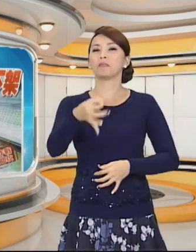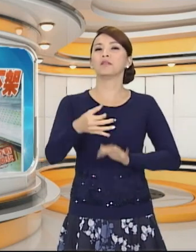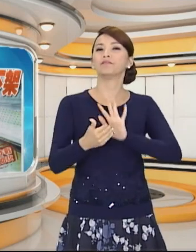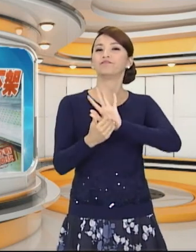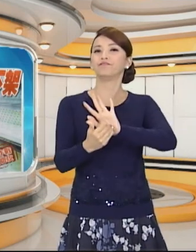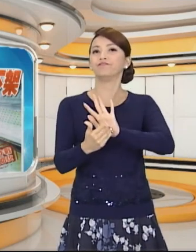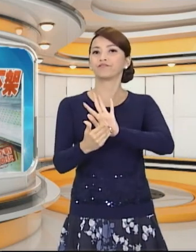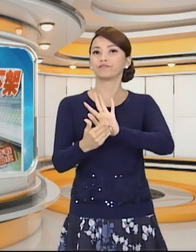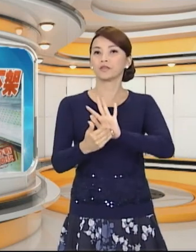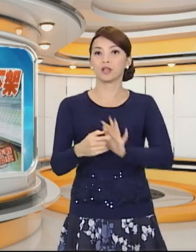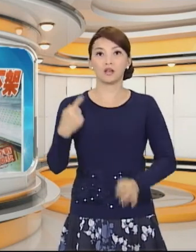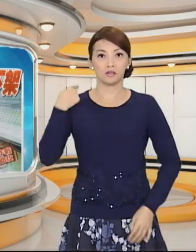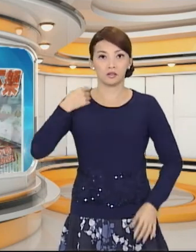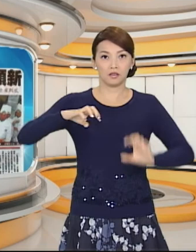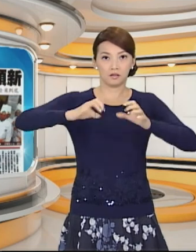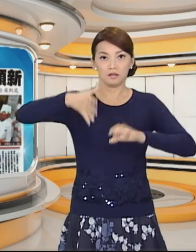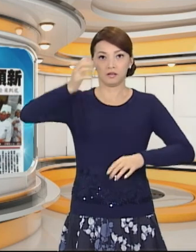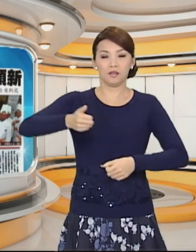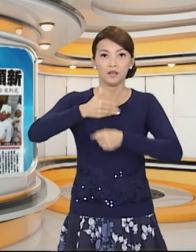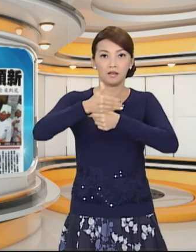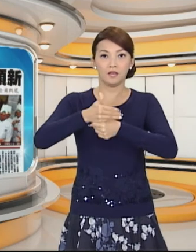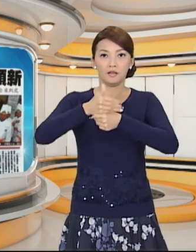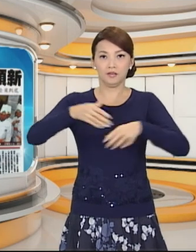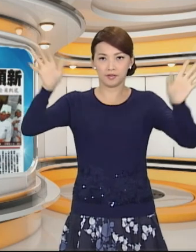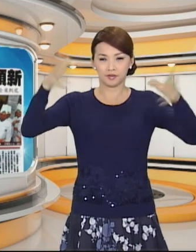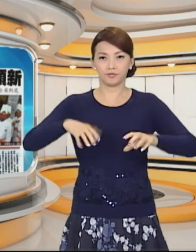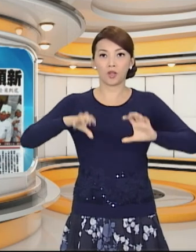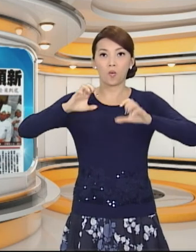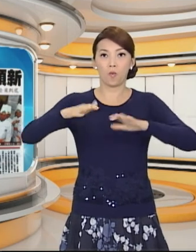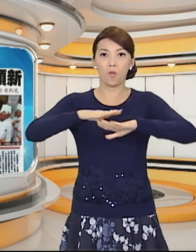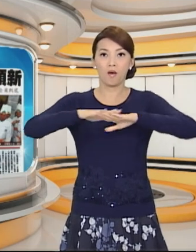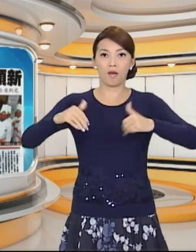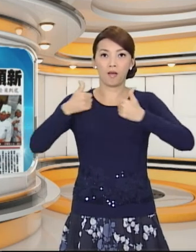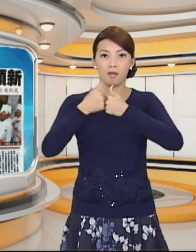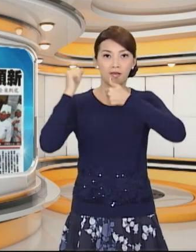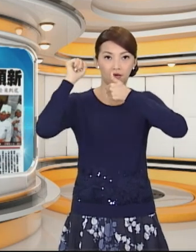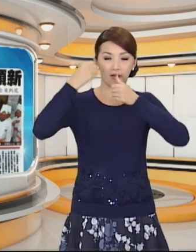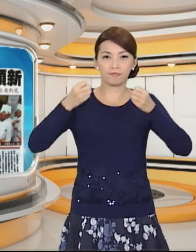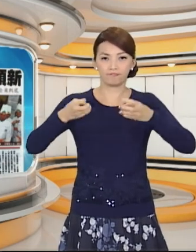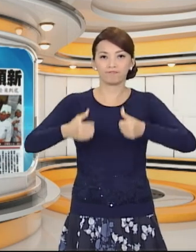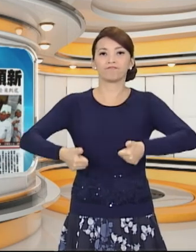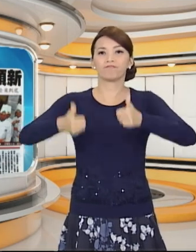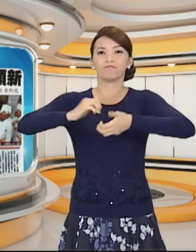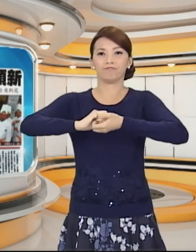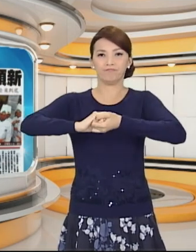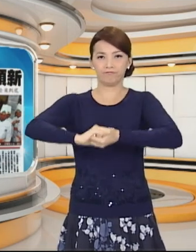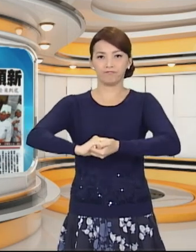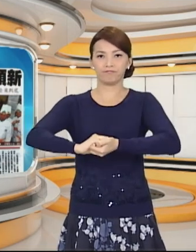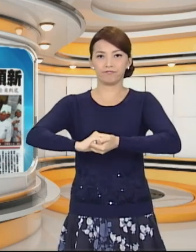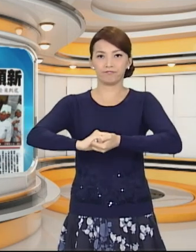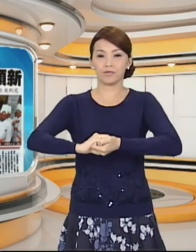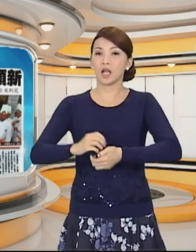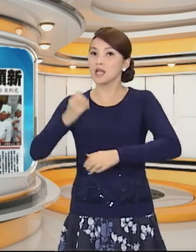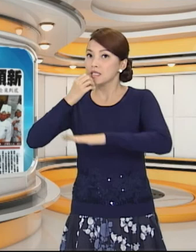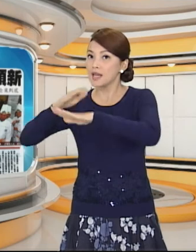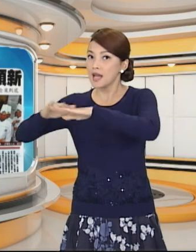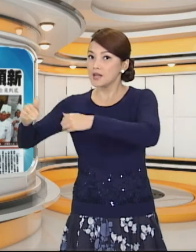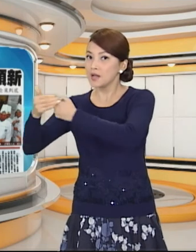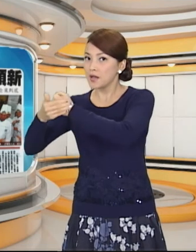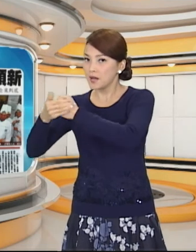制顶新。昨天总统马英九召开国安会议拍板，提高食安层级，比照